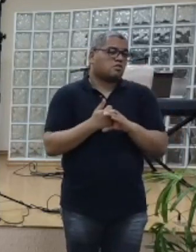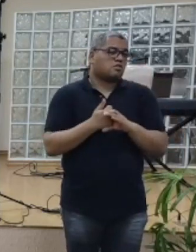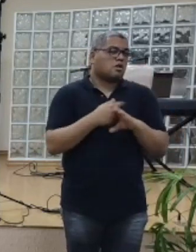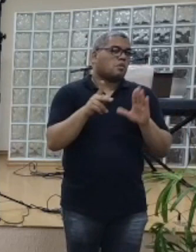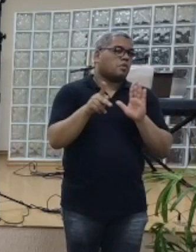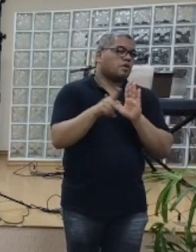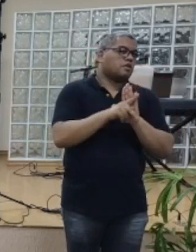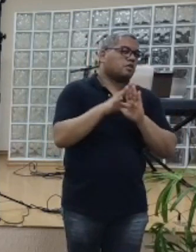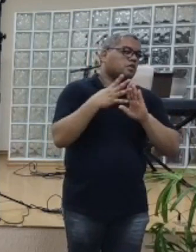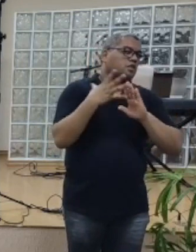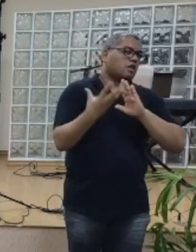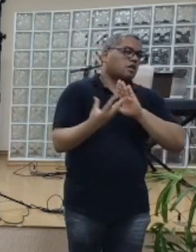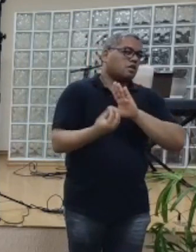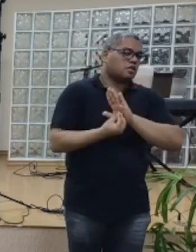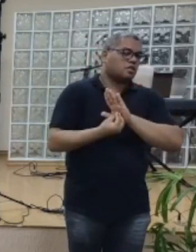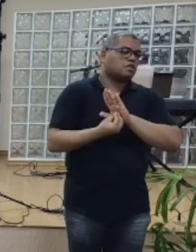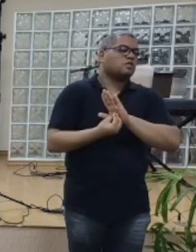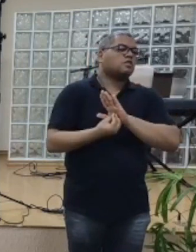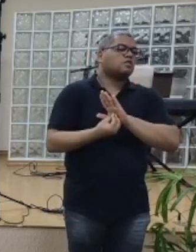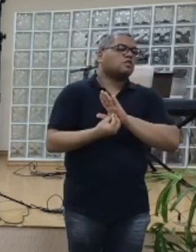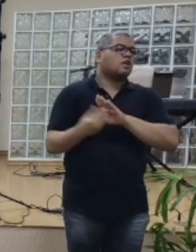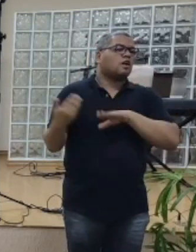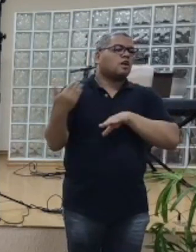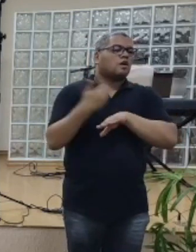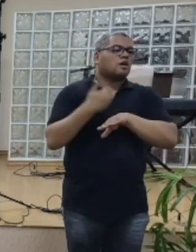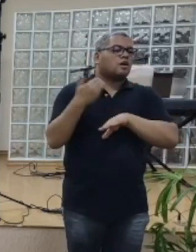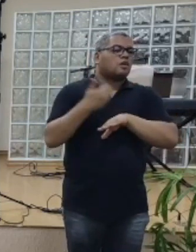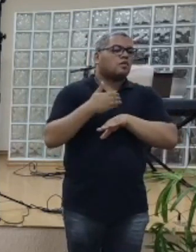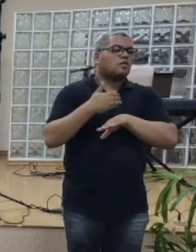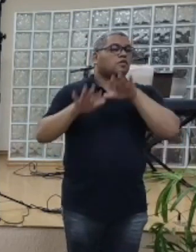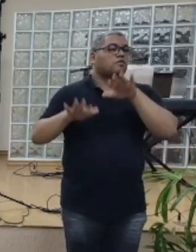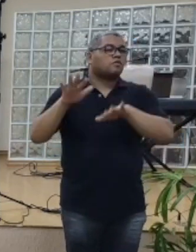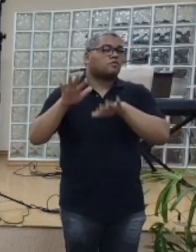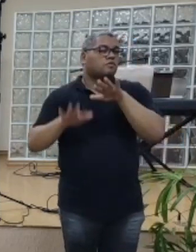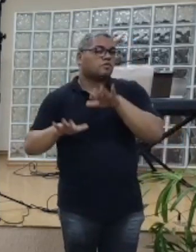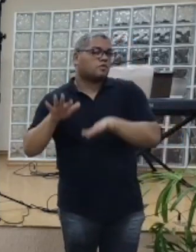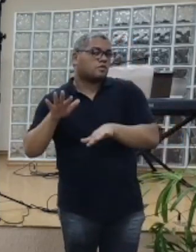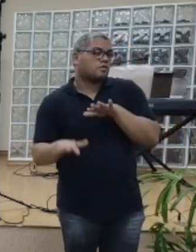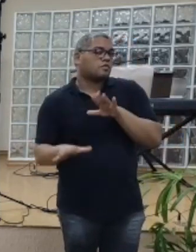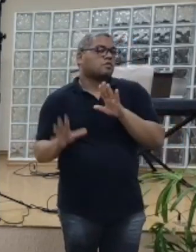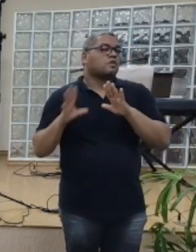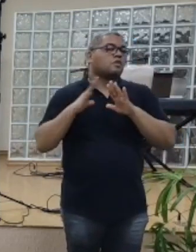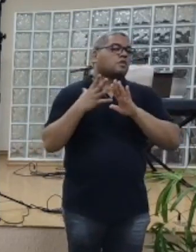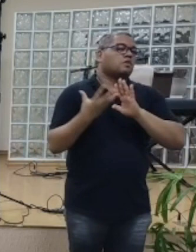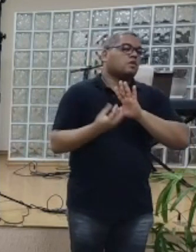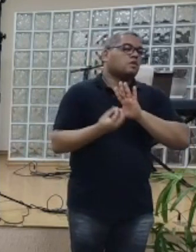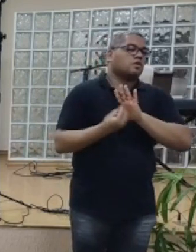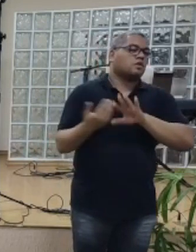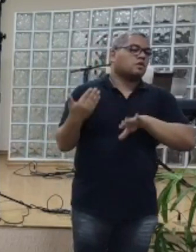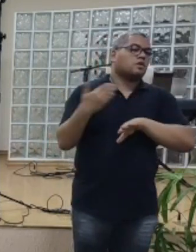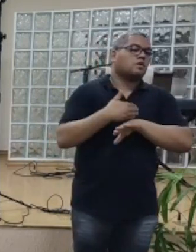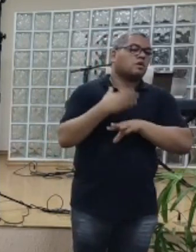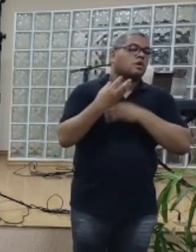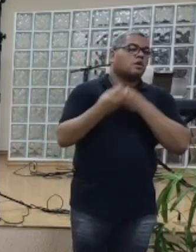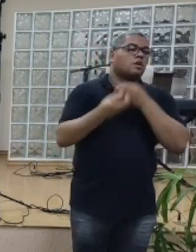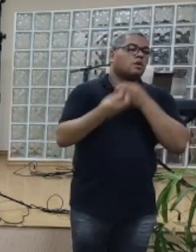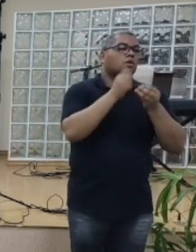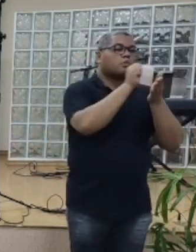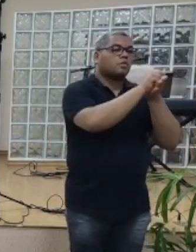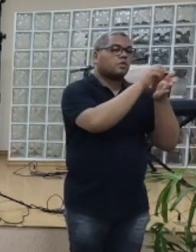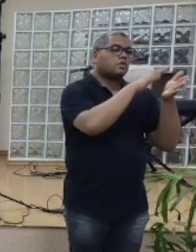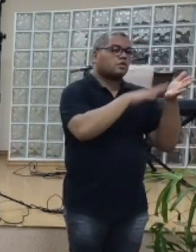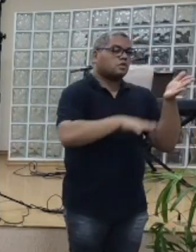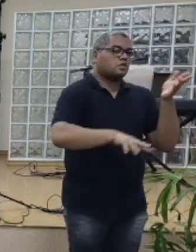igreja? É vir de vez em quando à igreja? Como que é a nossa atividade de